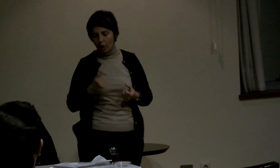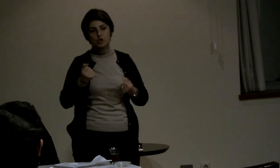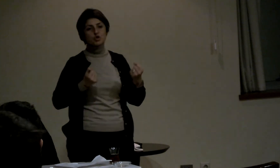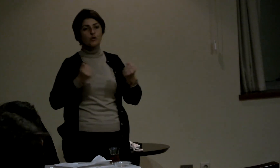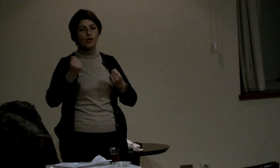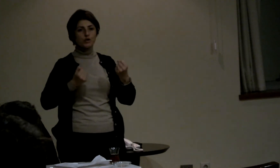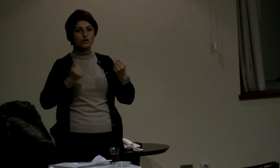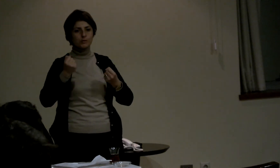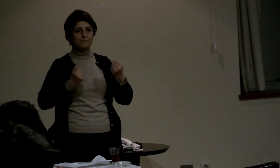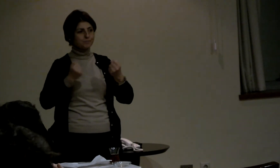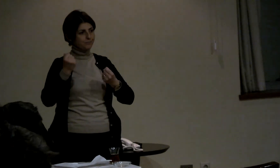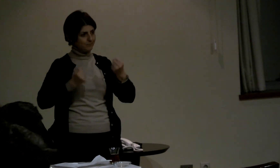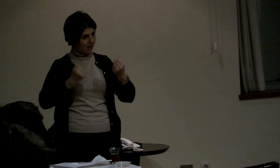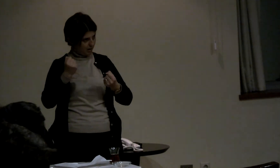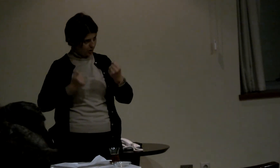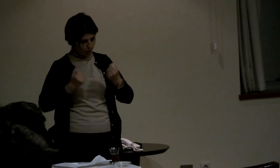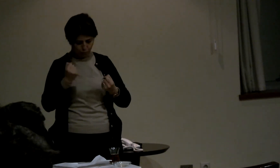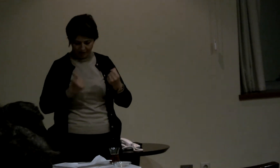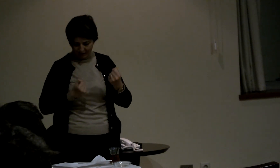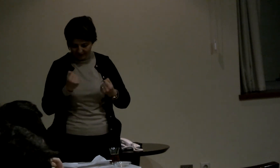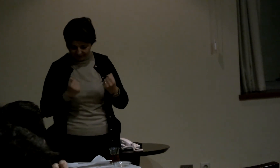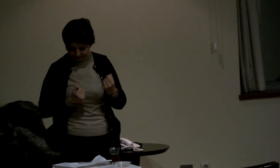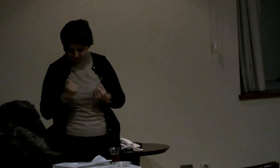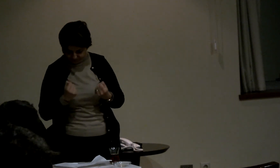Evet. Şoför. Aracı kullanan.